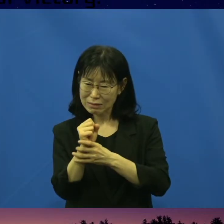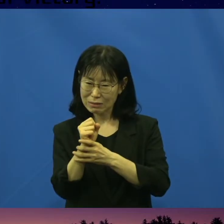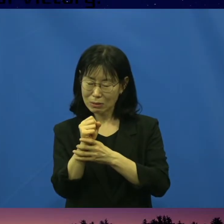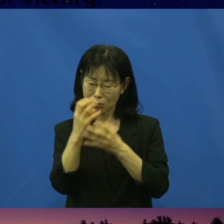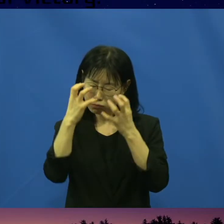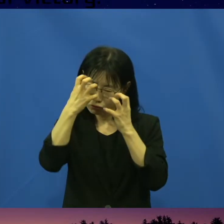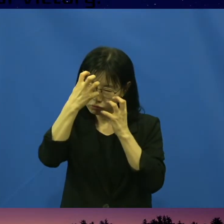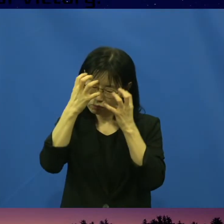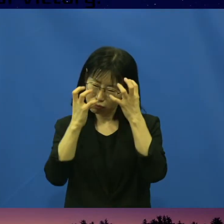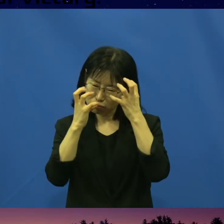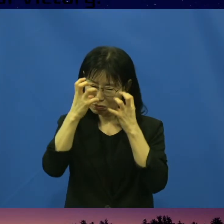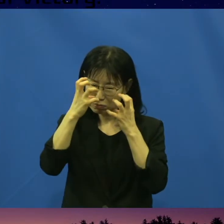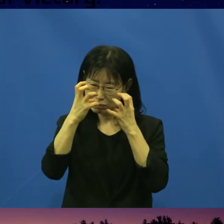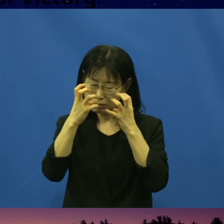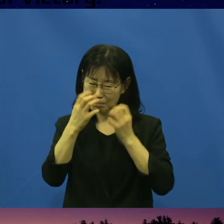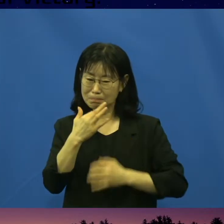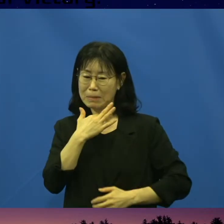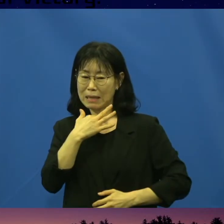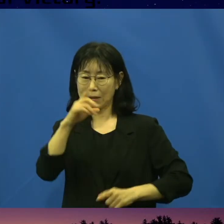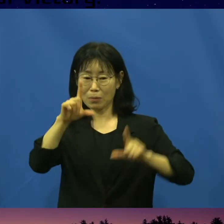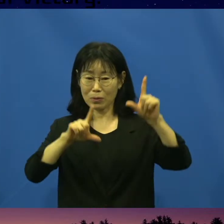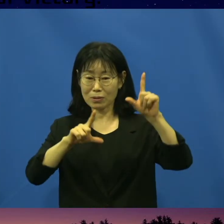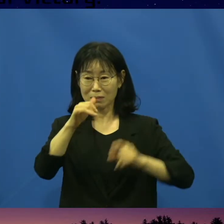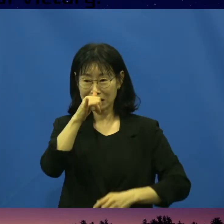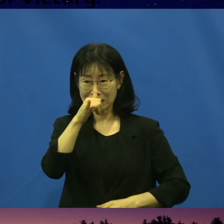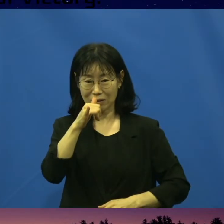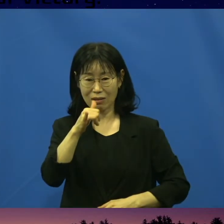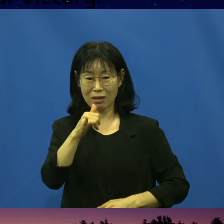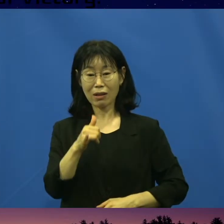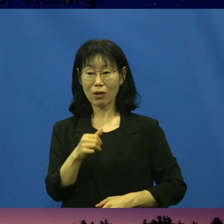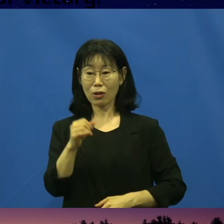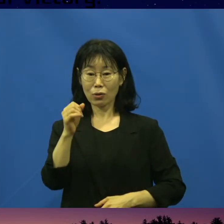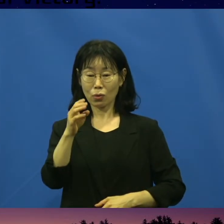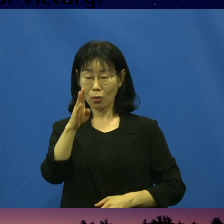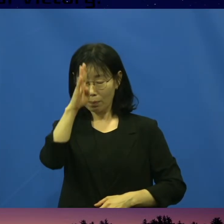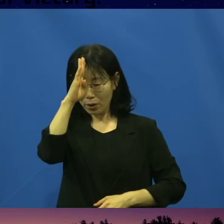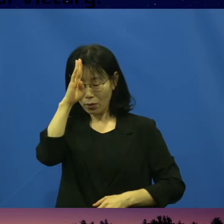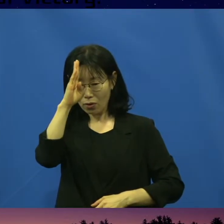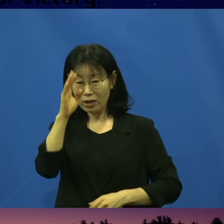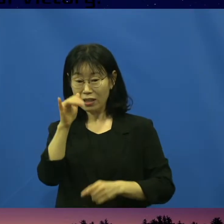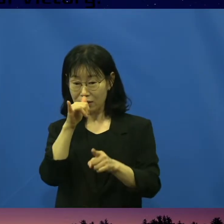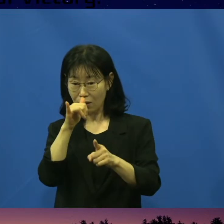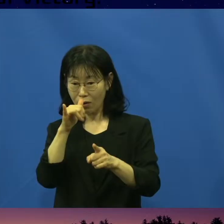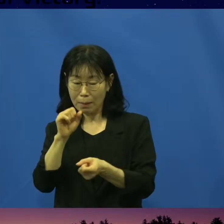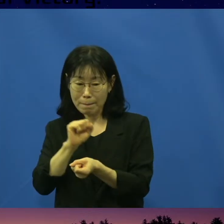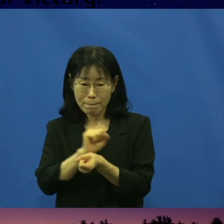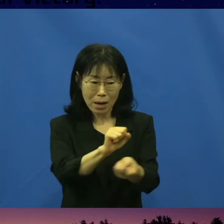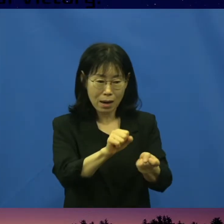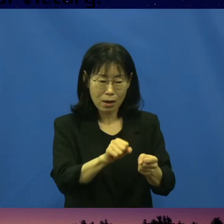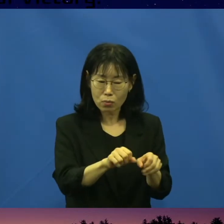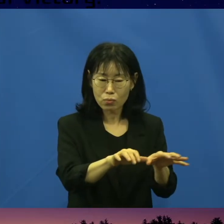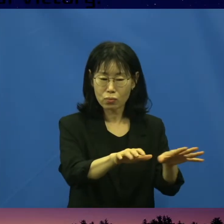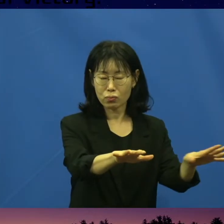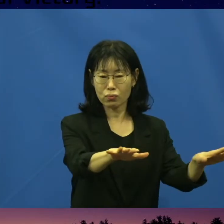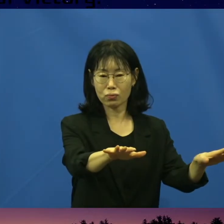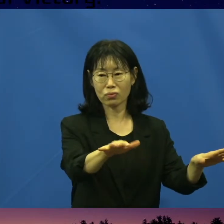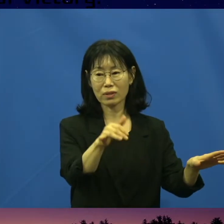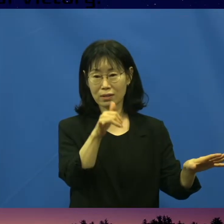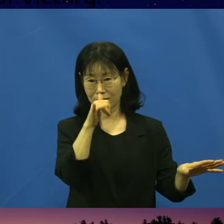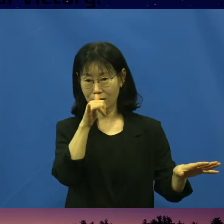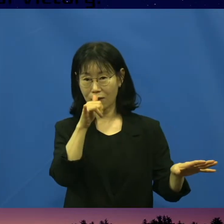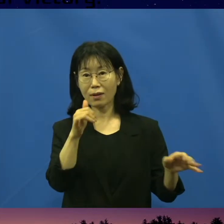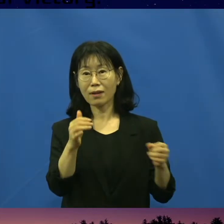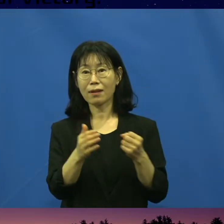하고, 그리고 그 사회로부터 전염성 때문에 격리를 시키기도 하고. 이거는 이 병이